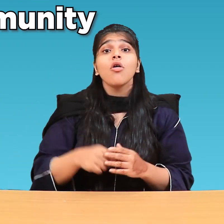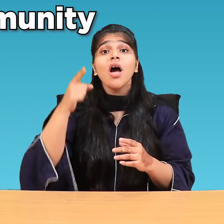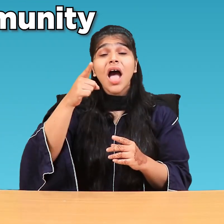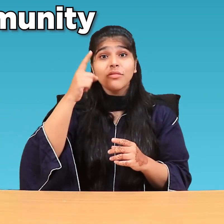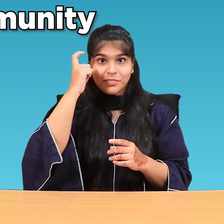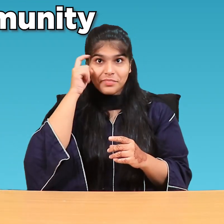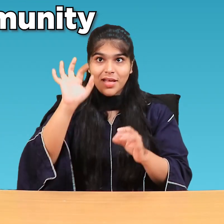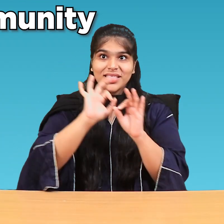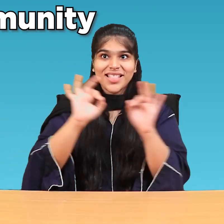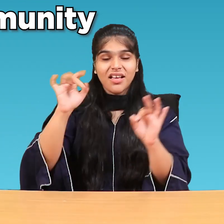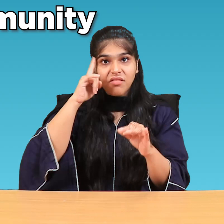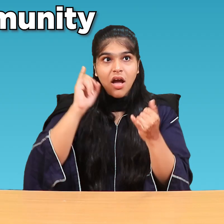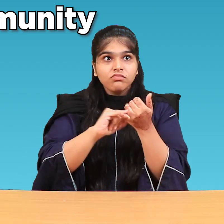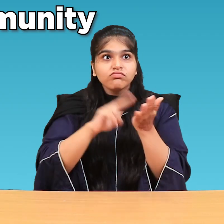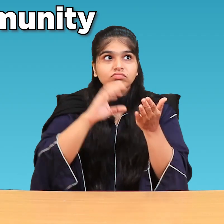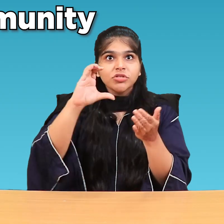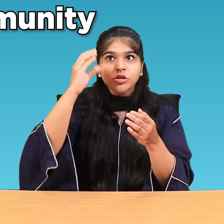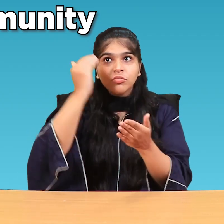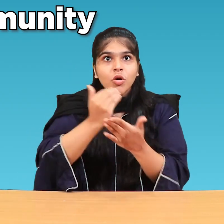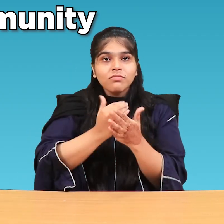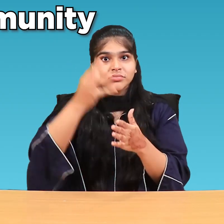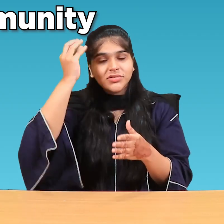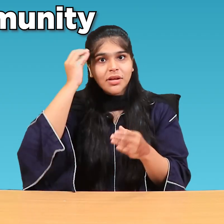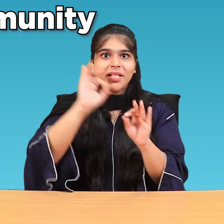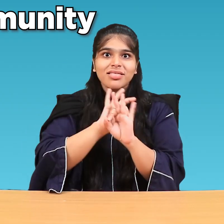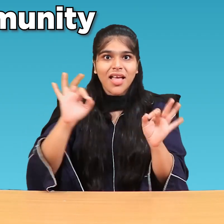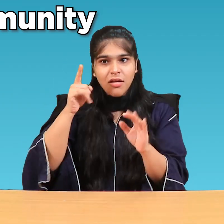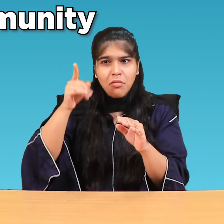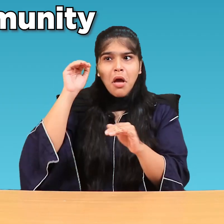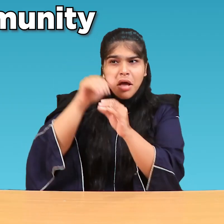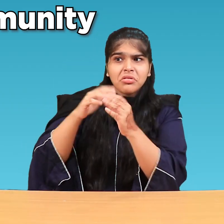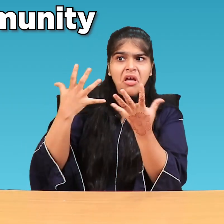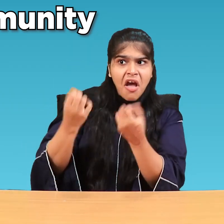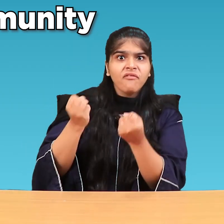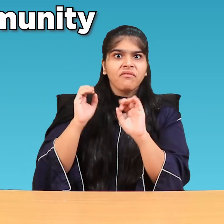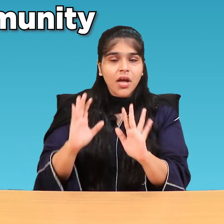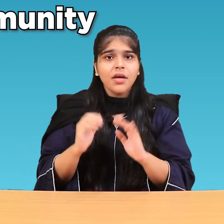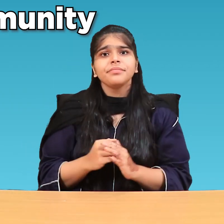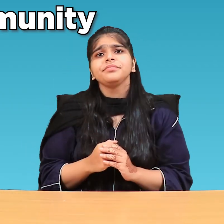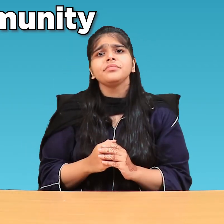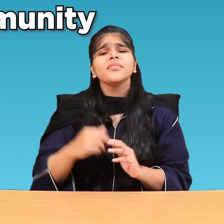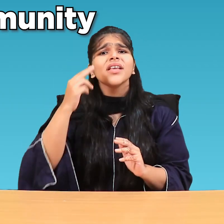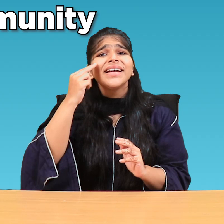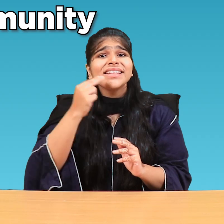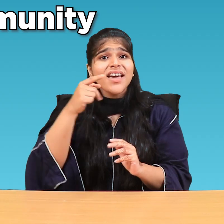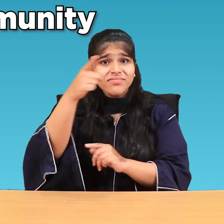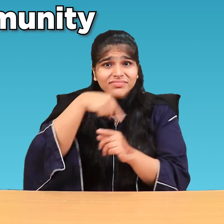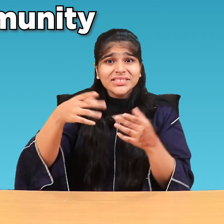हैं इस बारे में, आप इसके बारे में पता है आपको कि ये चीज़ चल रही है। तो डेफ कम्युनिटी, मैं जानना